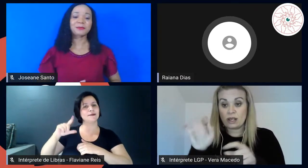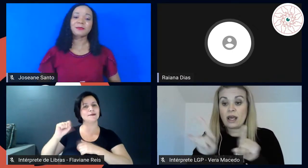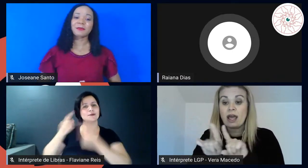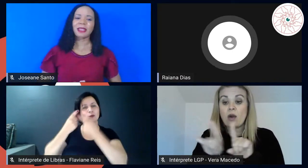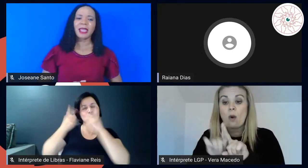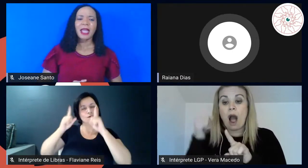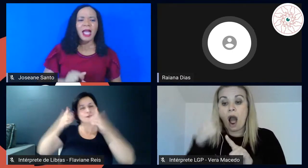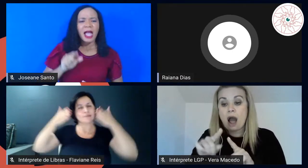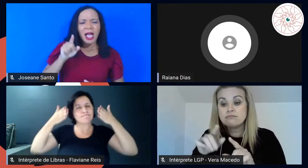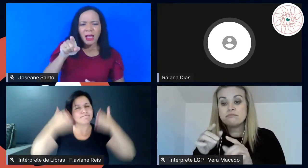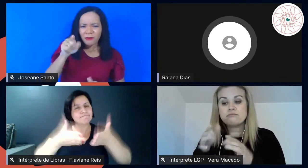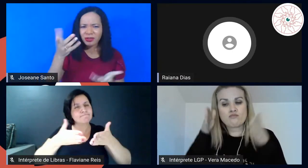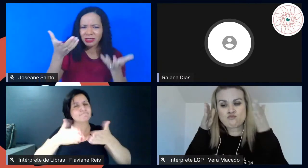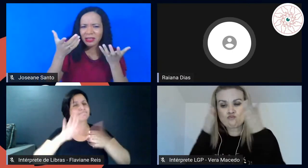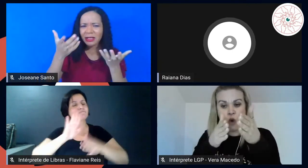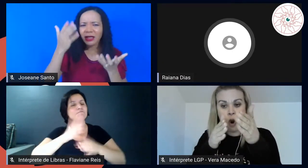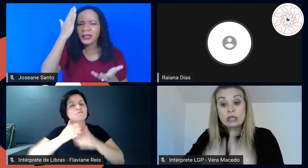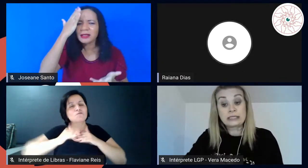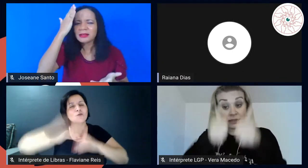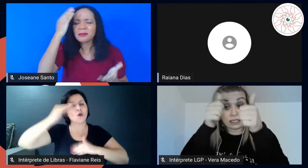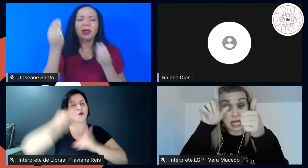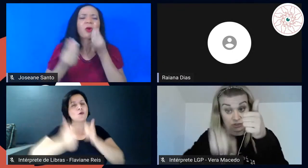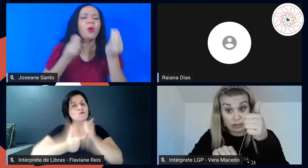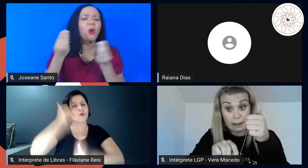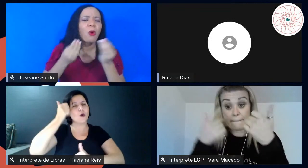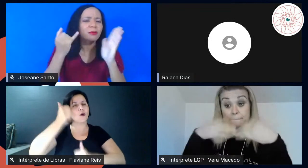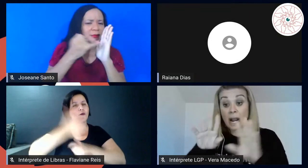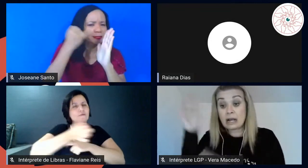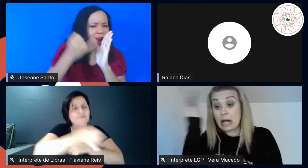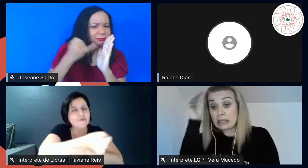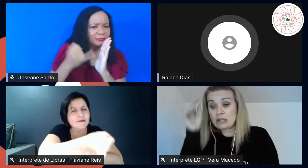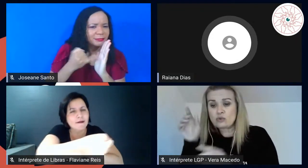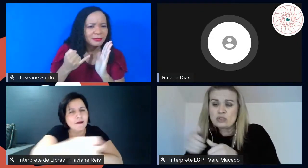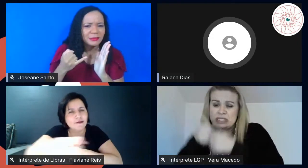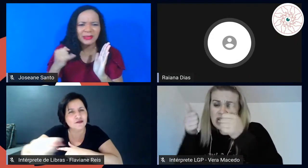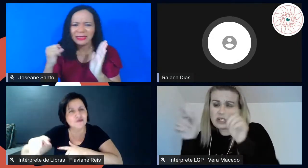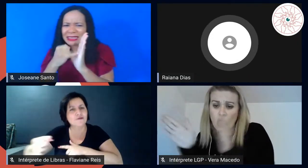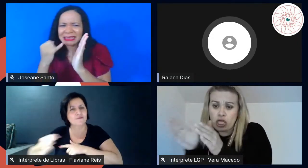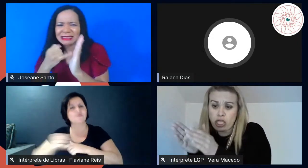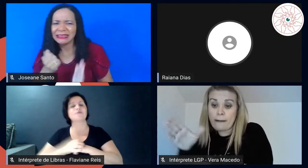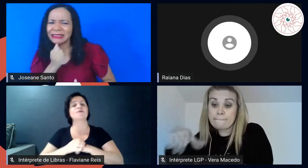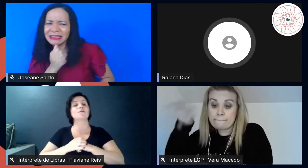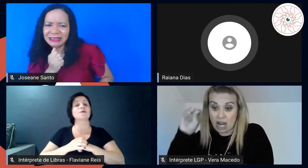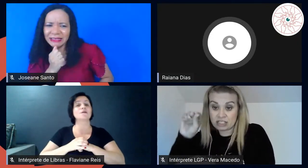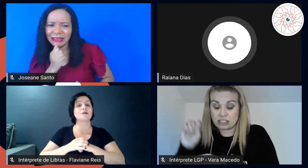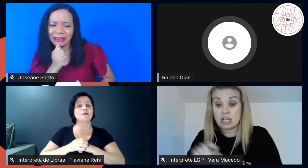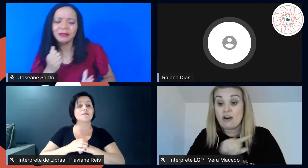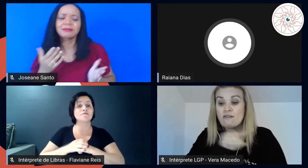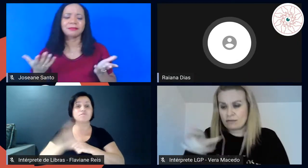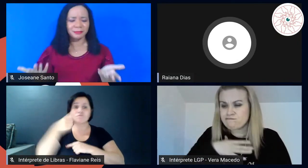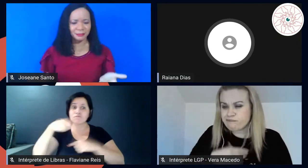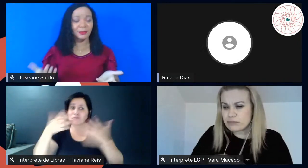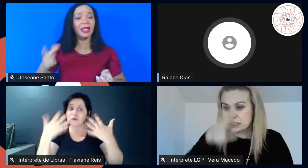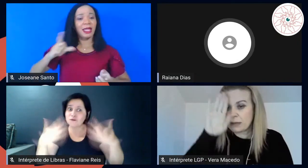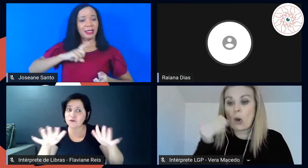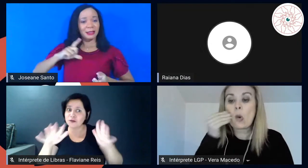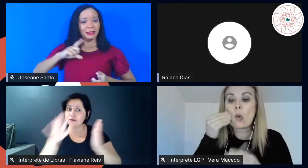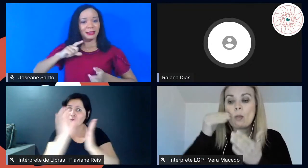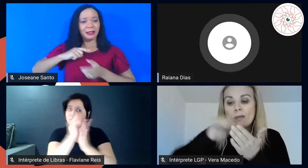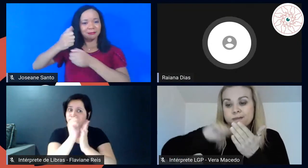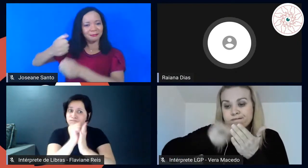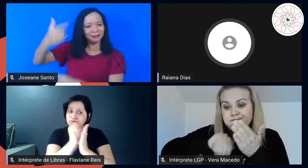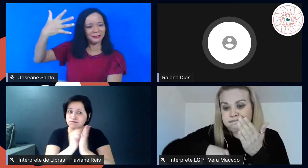tem como foco as cidades também interioranas. Vocês gostariam de saber como fazer a inscrição deste